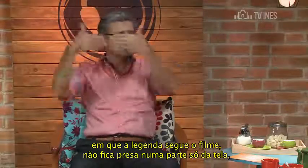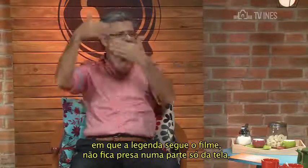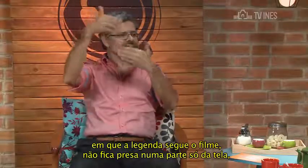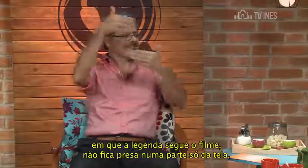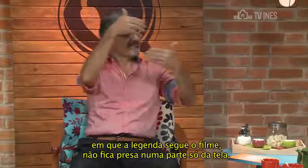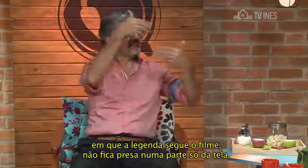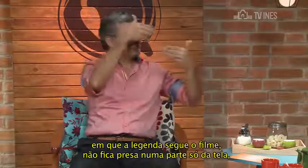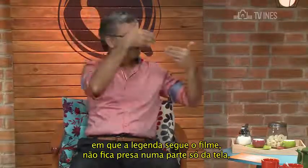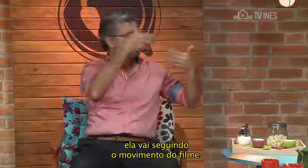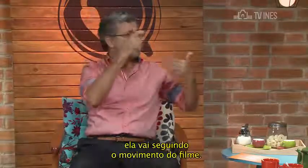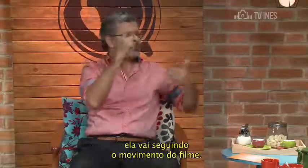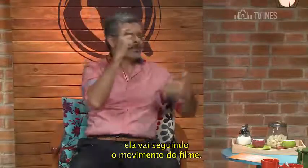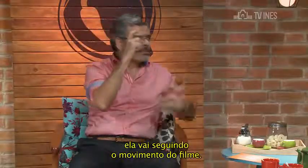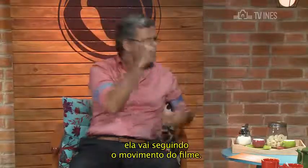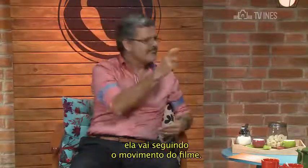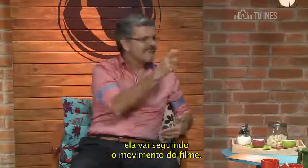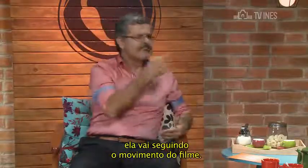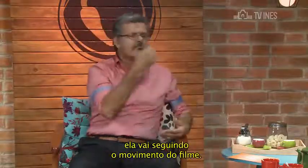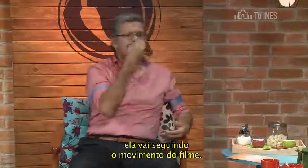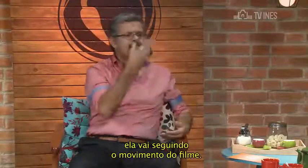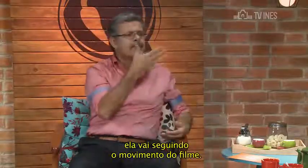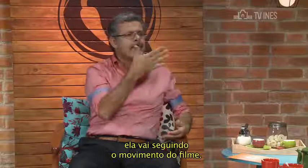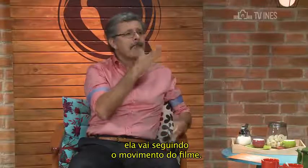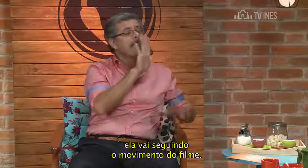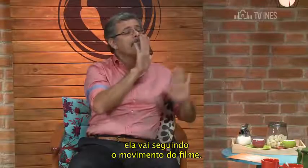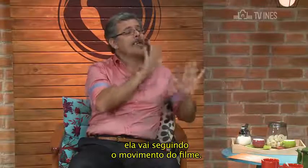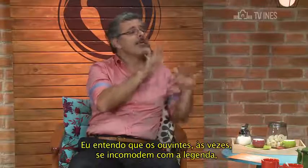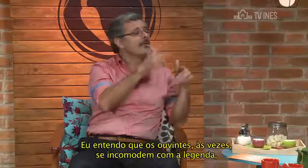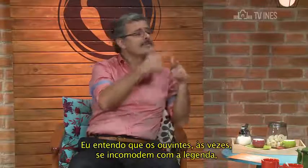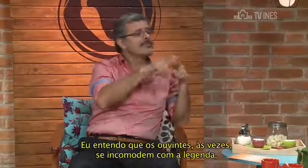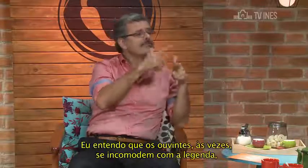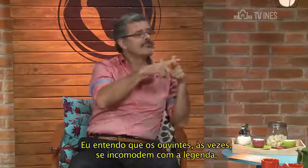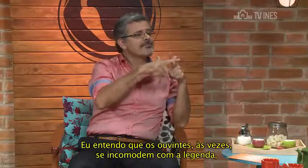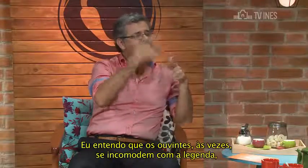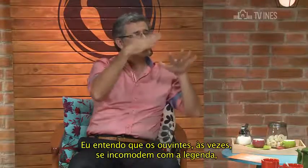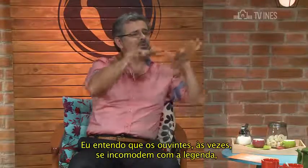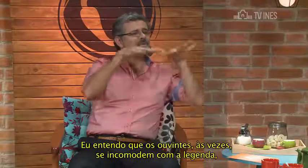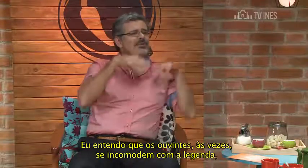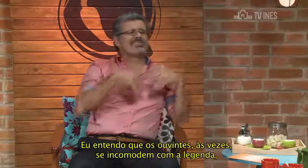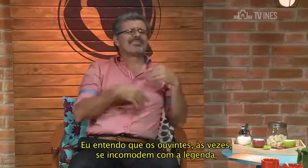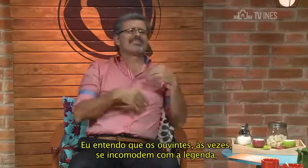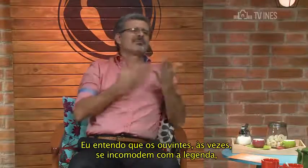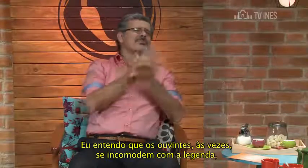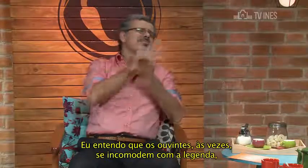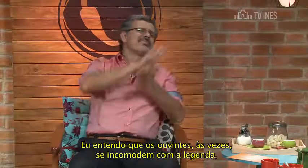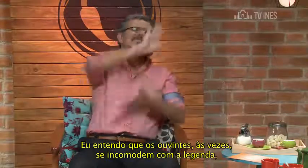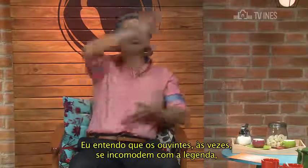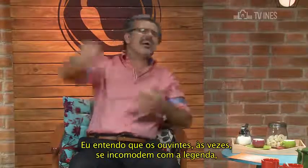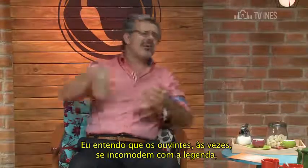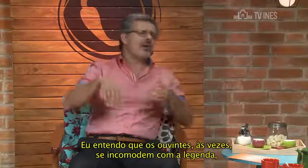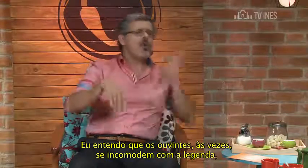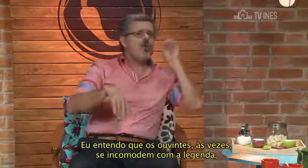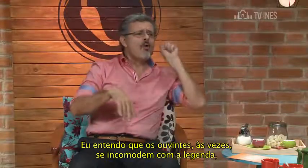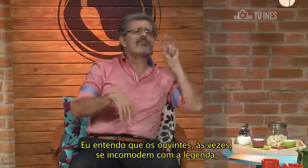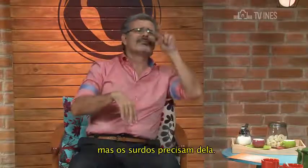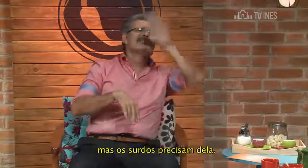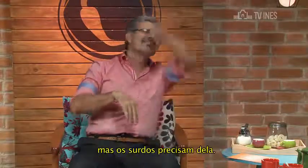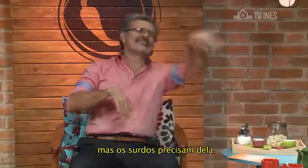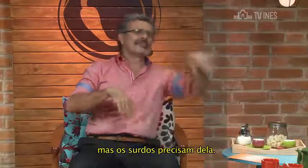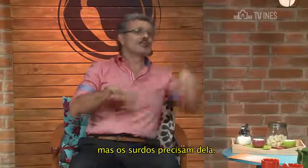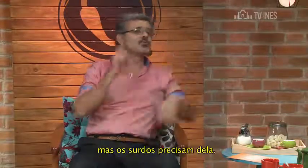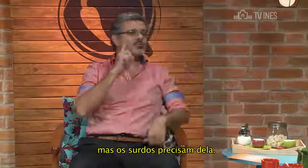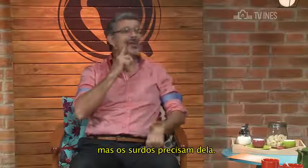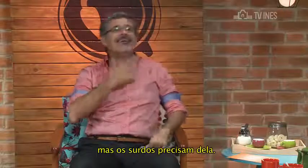presa numa parte só da tela. Ela vai seguindo o movimento do filme. Eu entendo que os ouvintes às vezes se incomodem com a